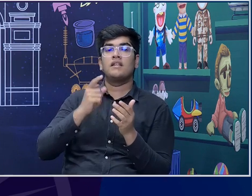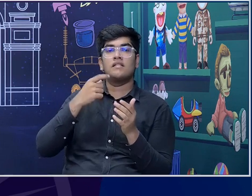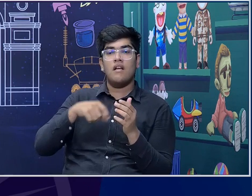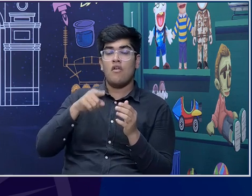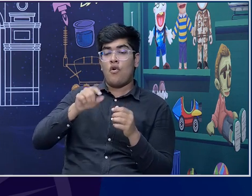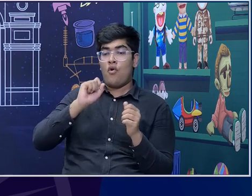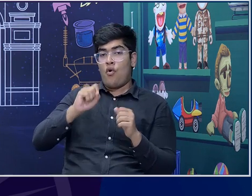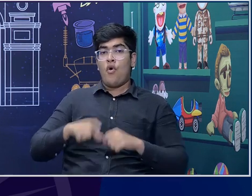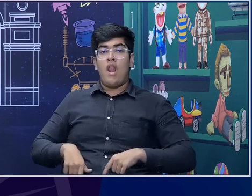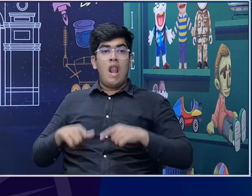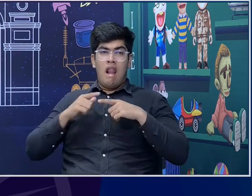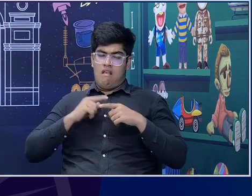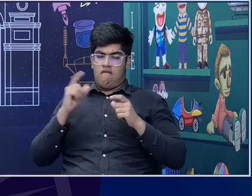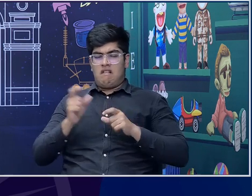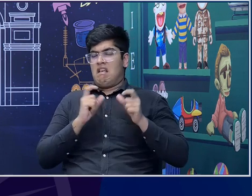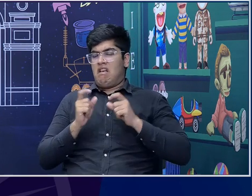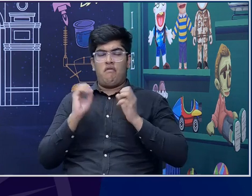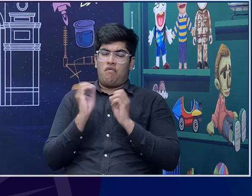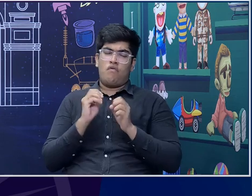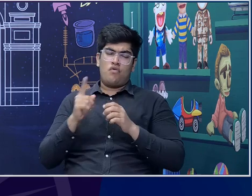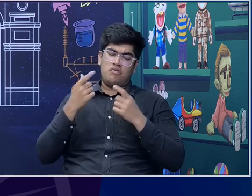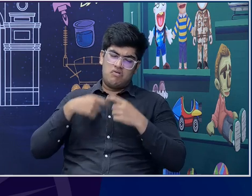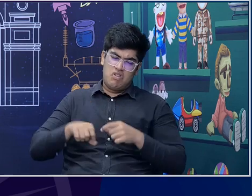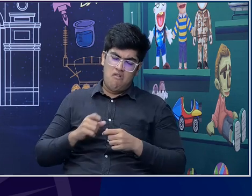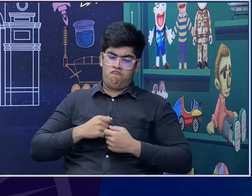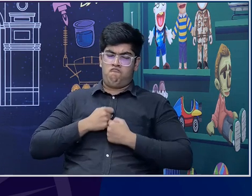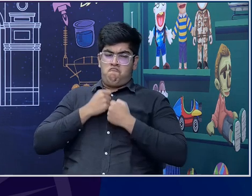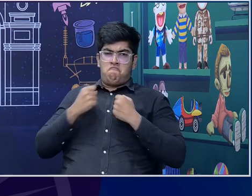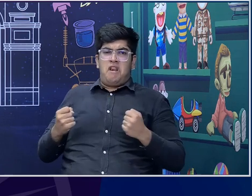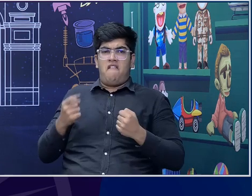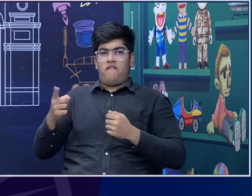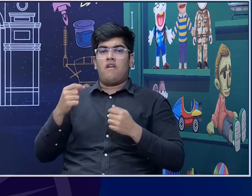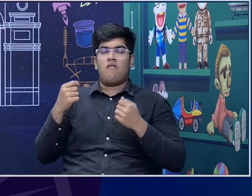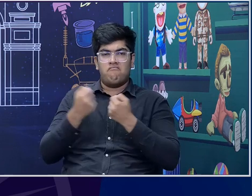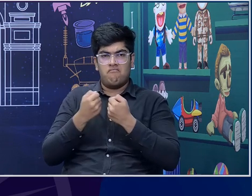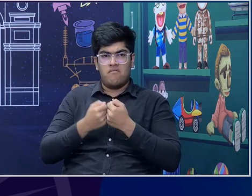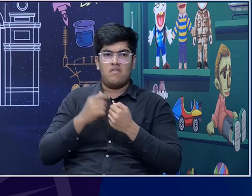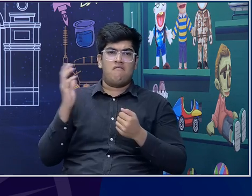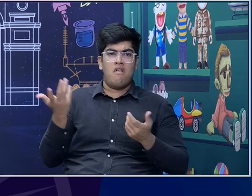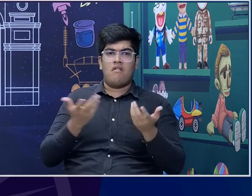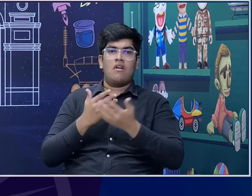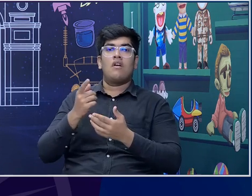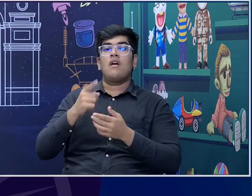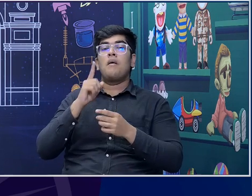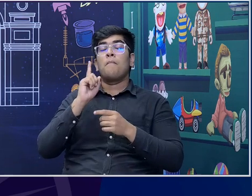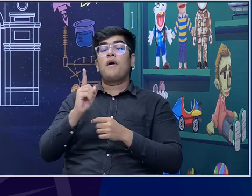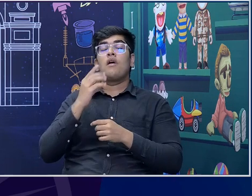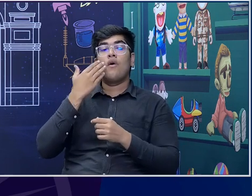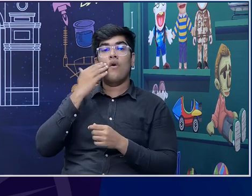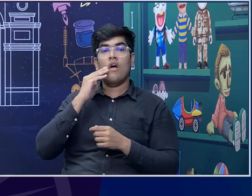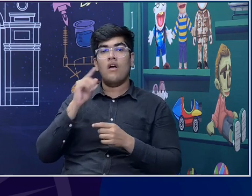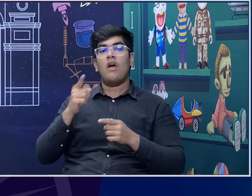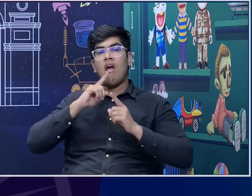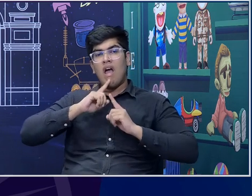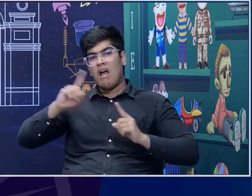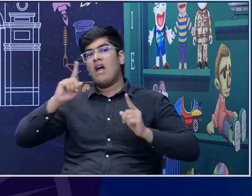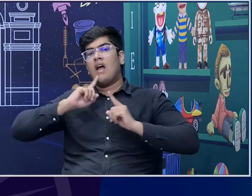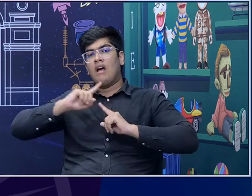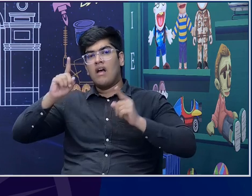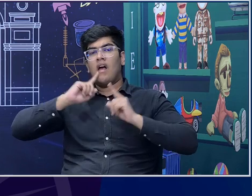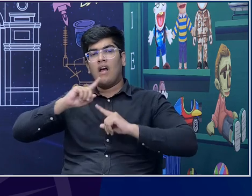परवा ना करते हुए खूब हिम्मत से उनके साथ लड़े लेकिन जब वो बहुत देर तक चिलाते रहे